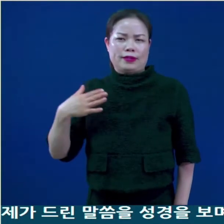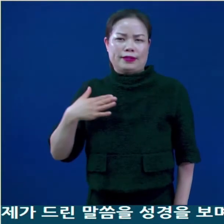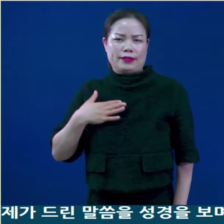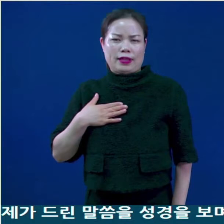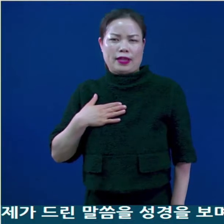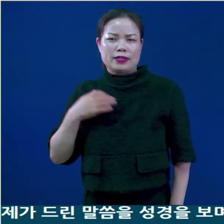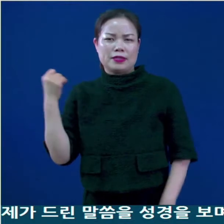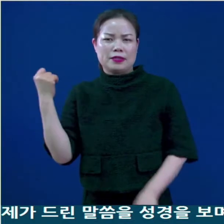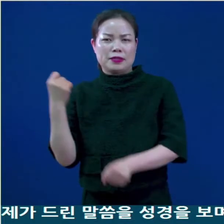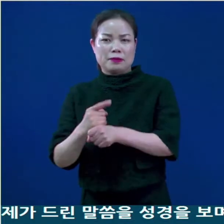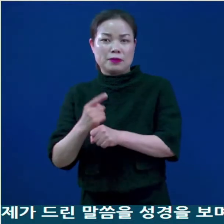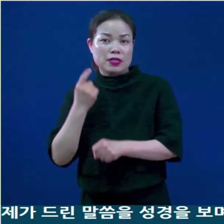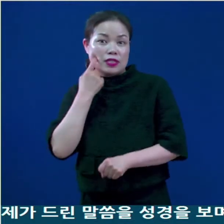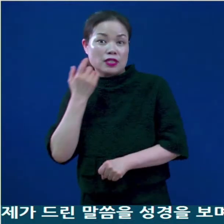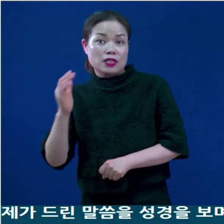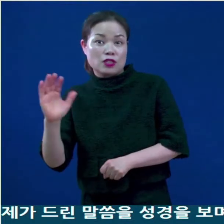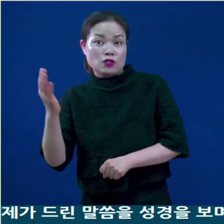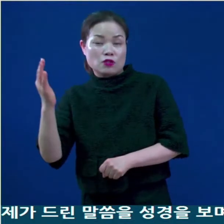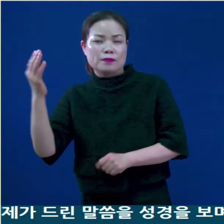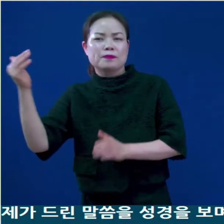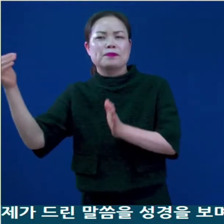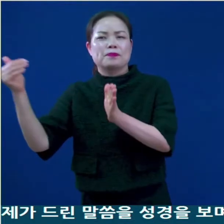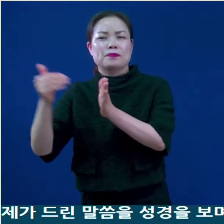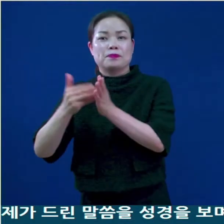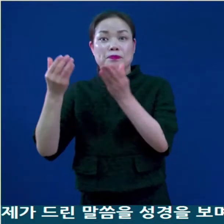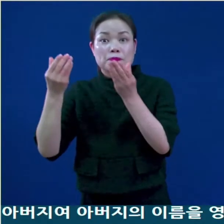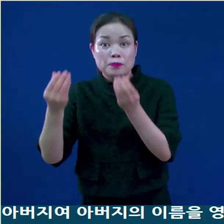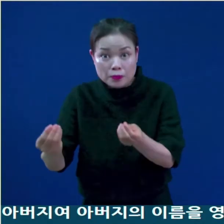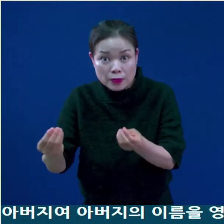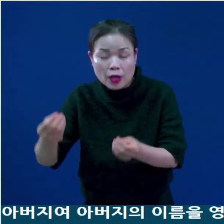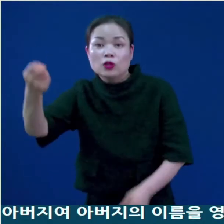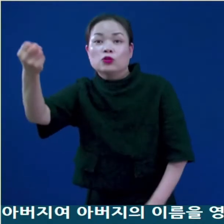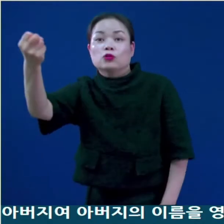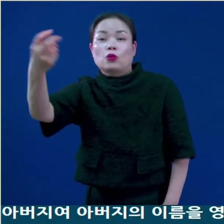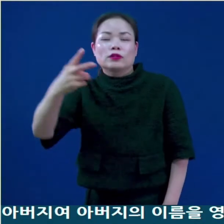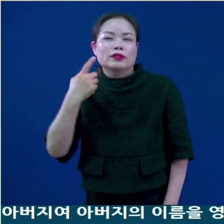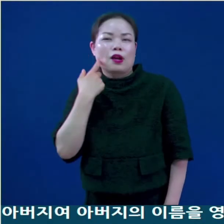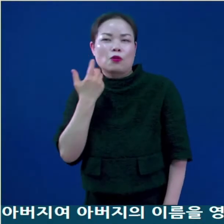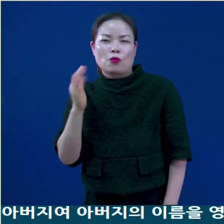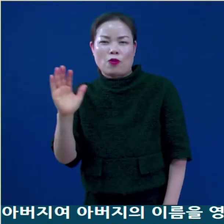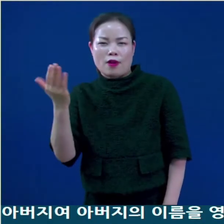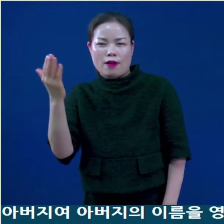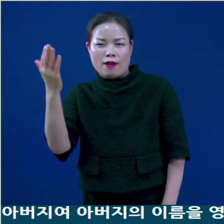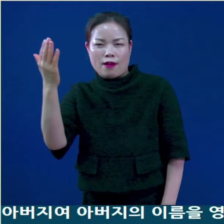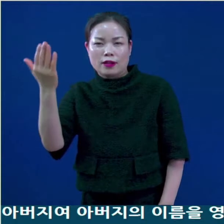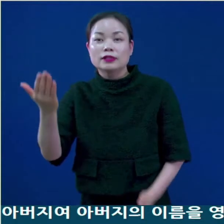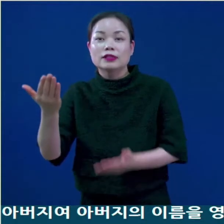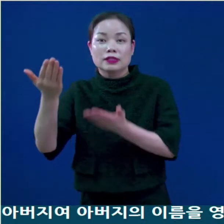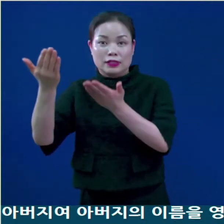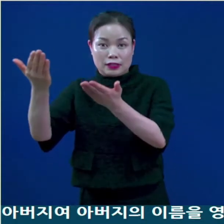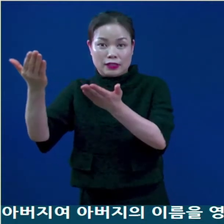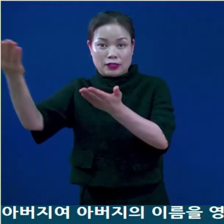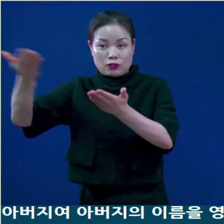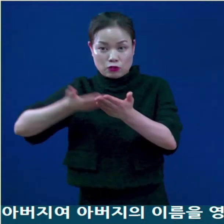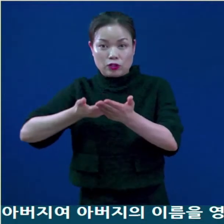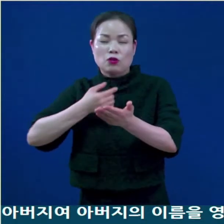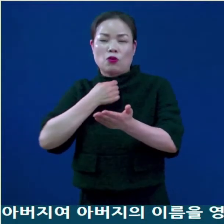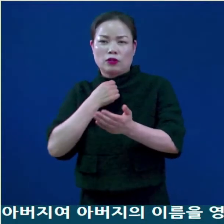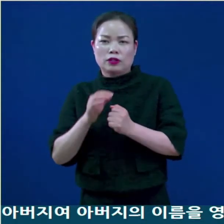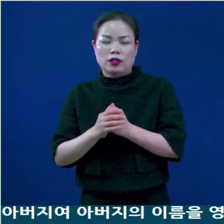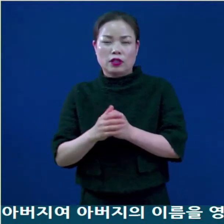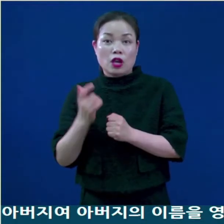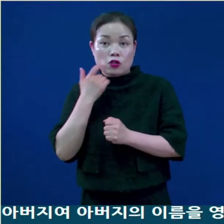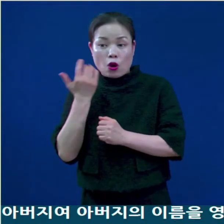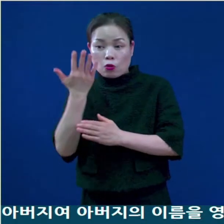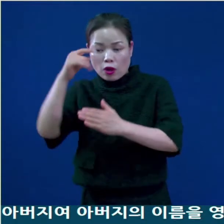내가 이미 영광스럽게 하였다 하고 또다시 영광스럽게 하리라 하시니, 이 영광을